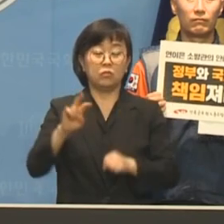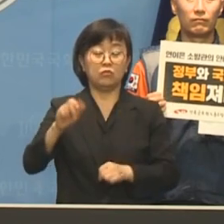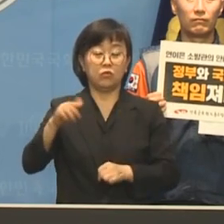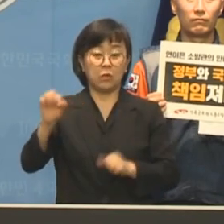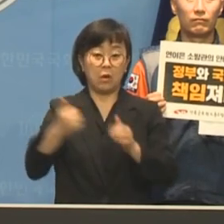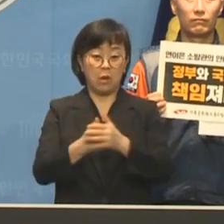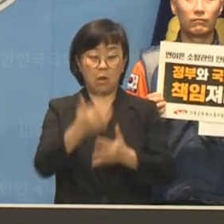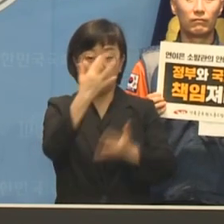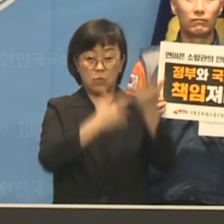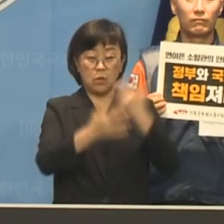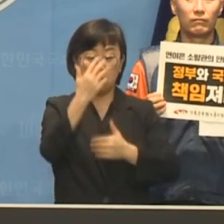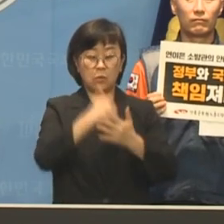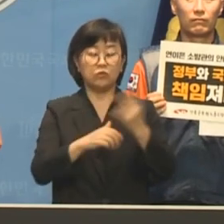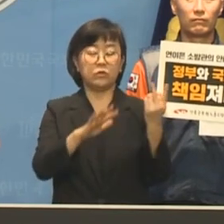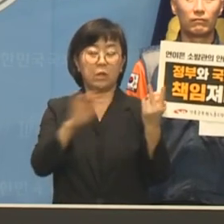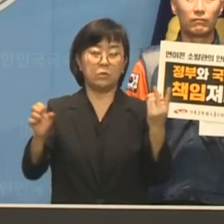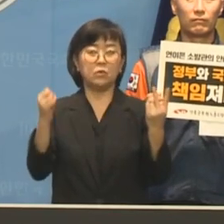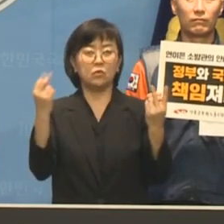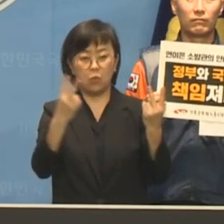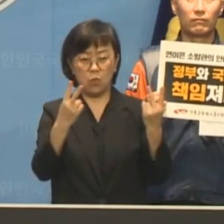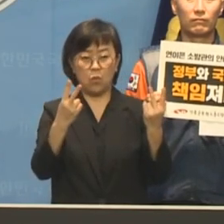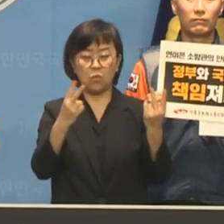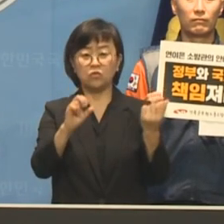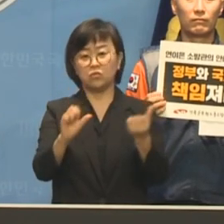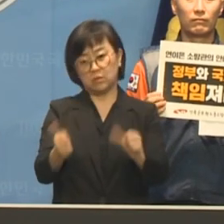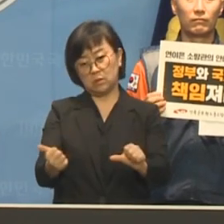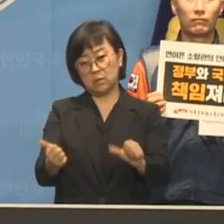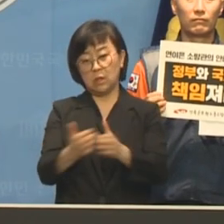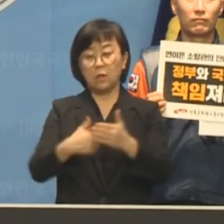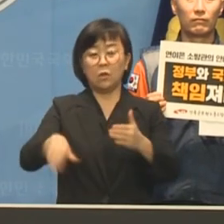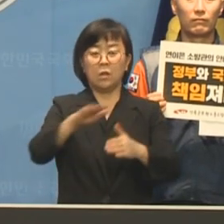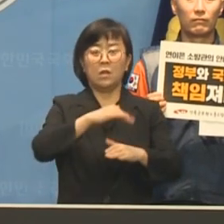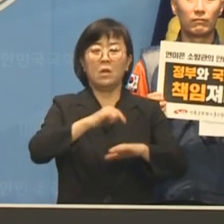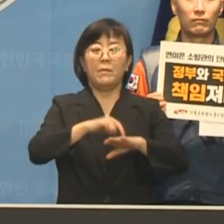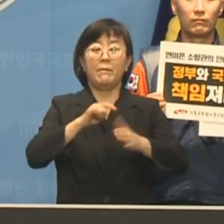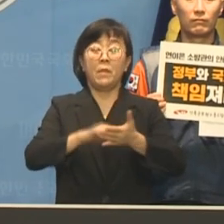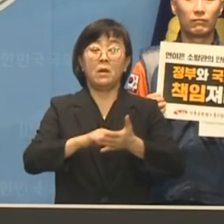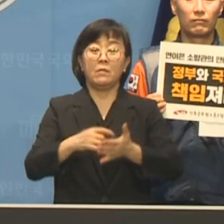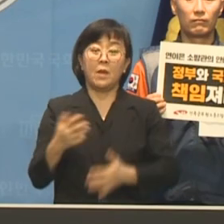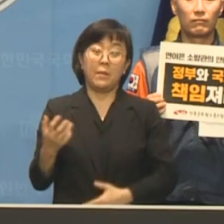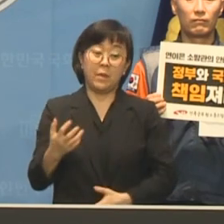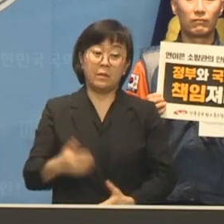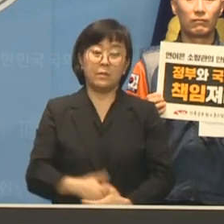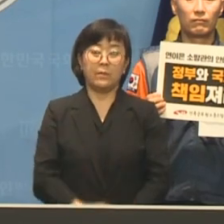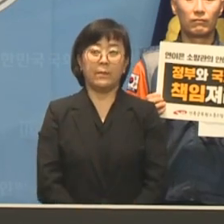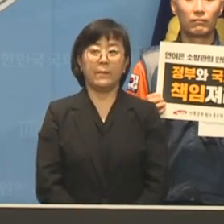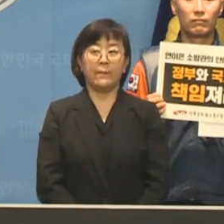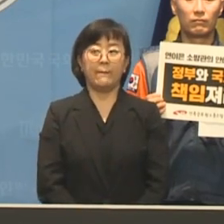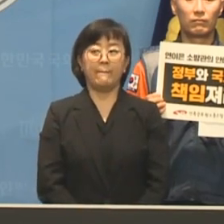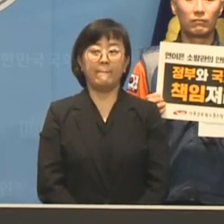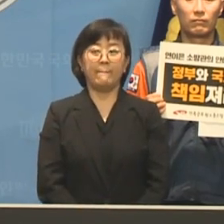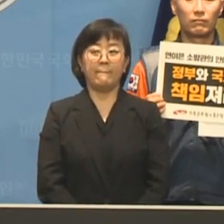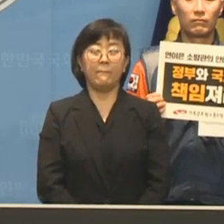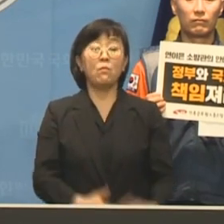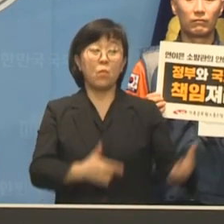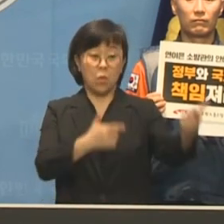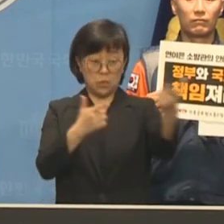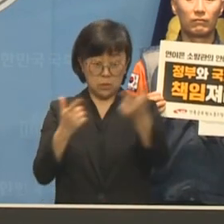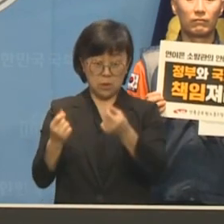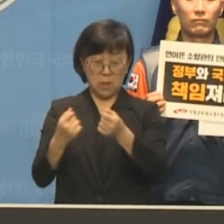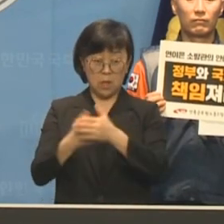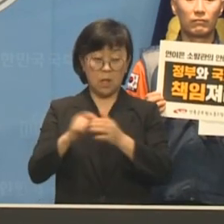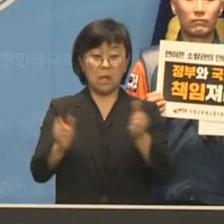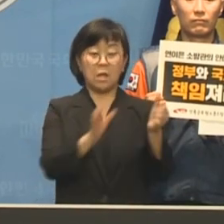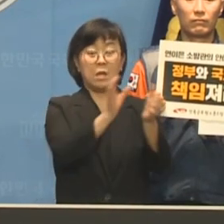2분의 젊은 소방관을 또다시 보낸 우리는 가슴이 찢어질 듯 시려옵니다. 모두 다